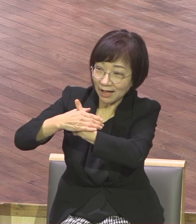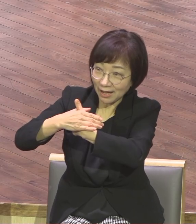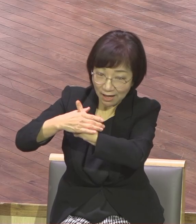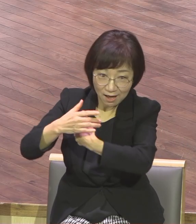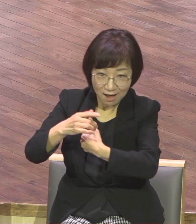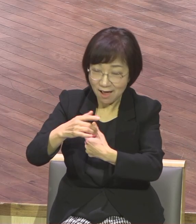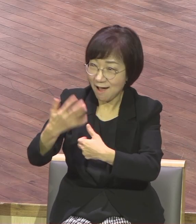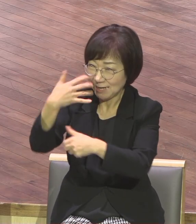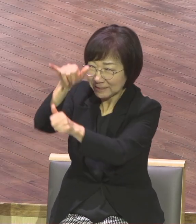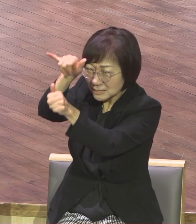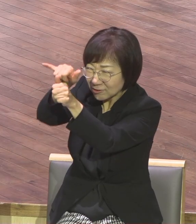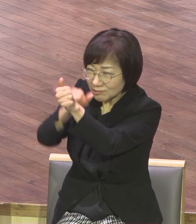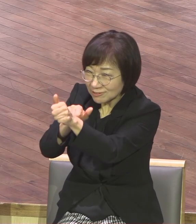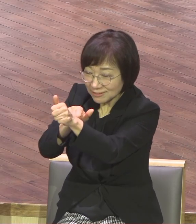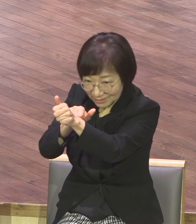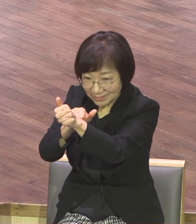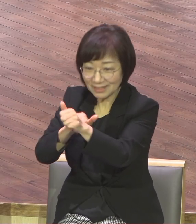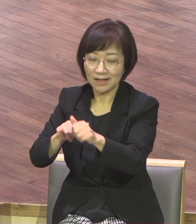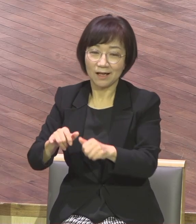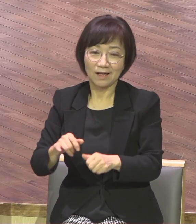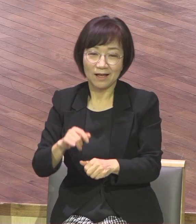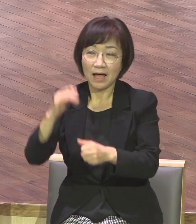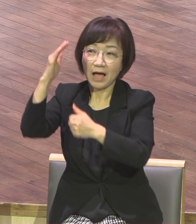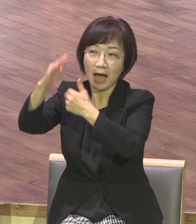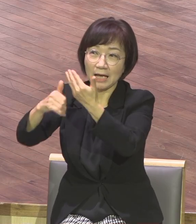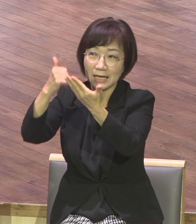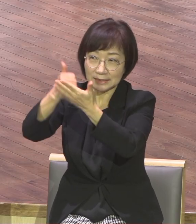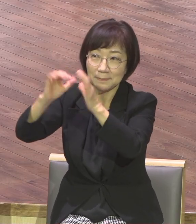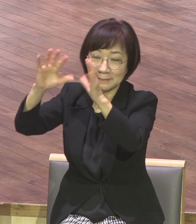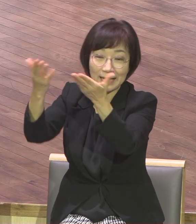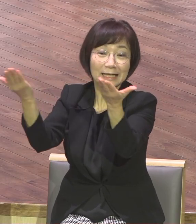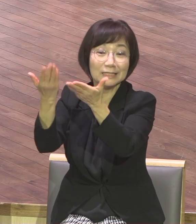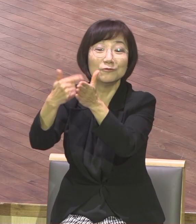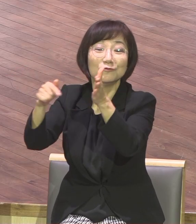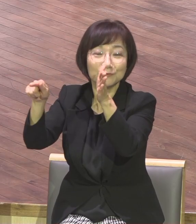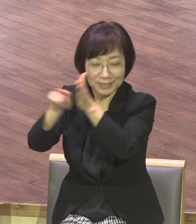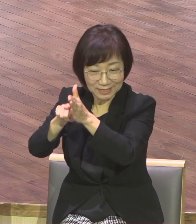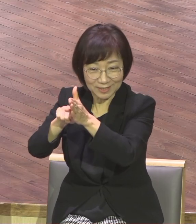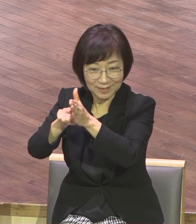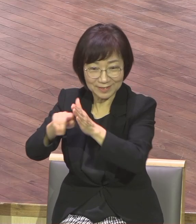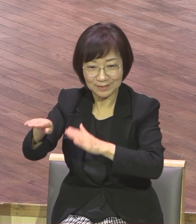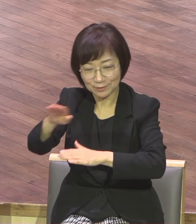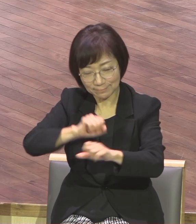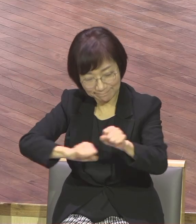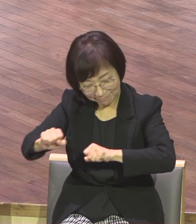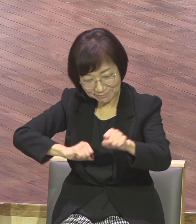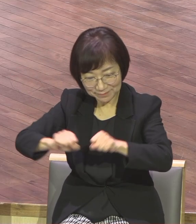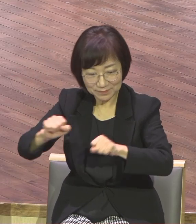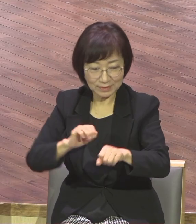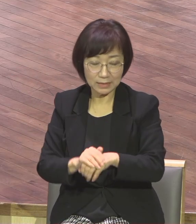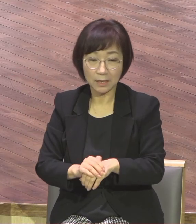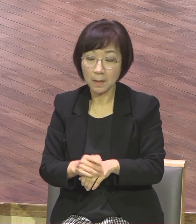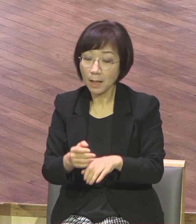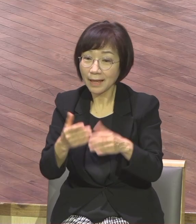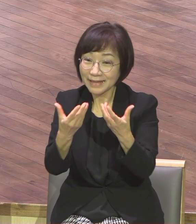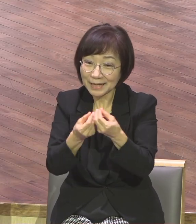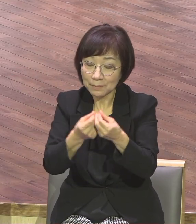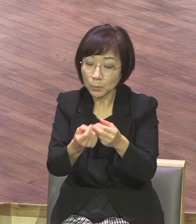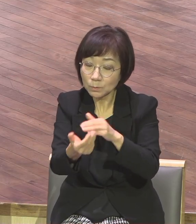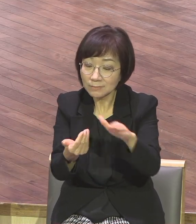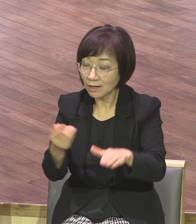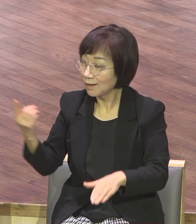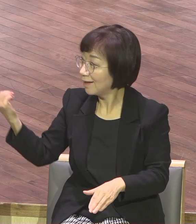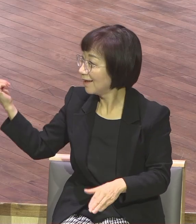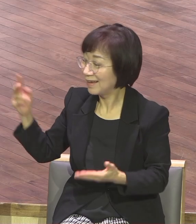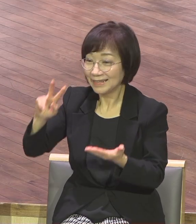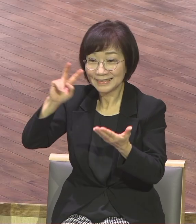일에 충성한다. 하나님의 일을 위해서 하는 거거든. 하나님의 일을 하는 거예요. 우리 찬양대가 찬양을 오랫동안